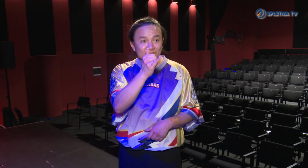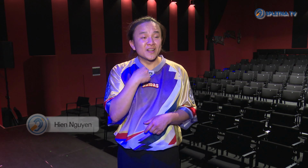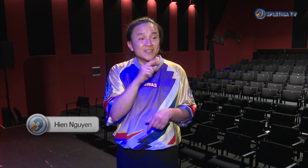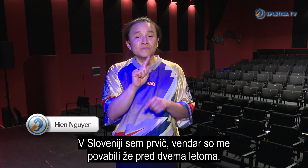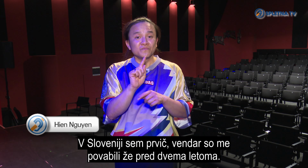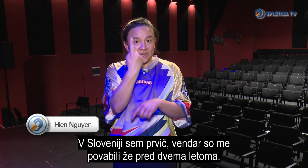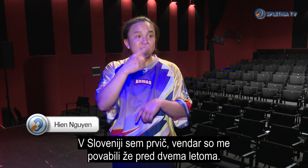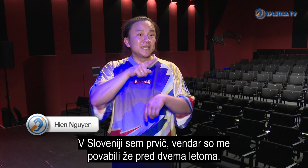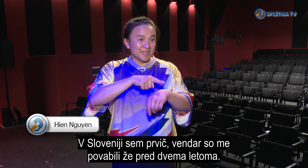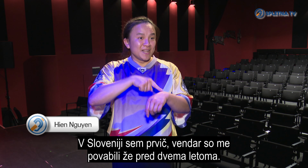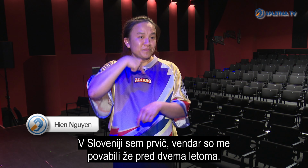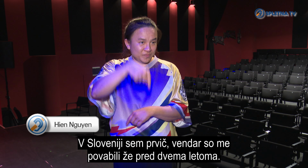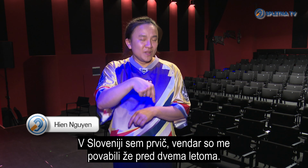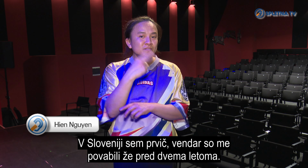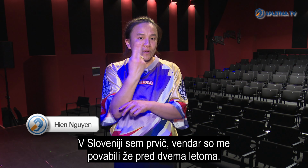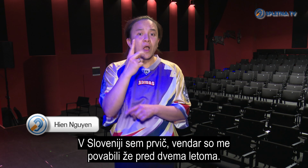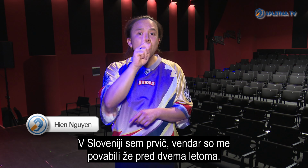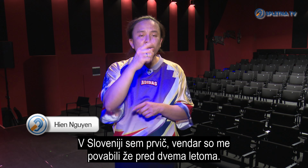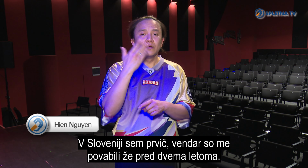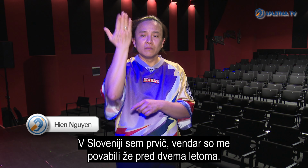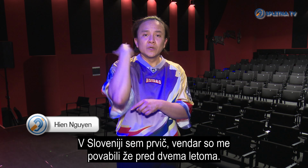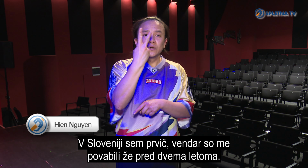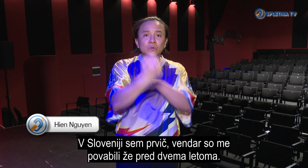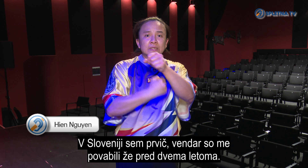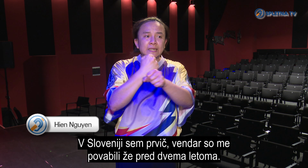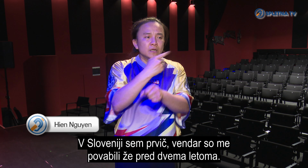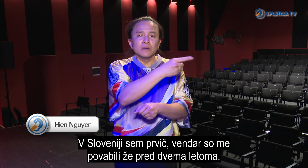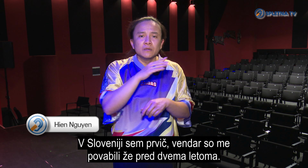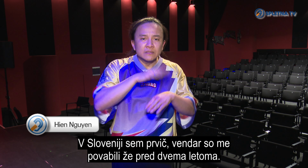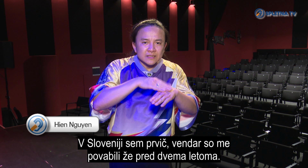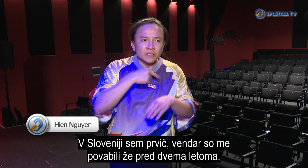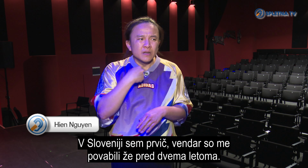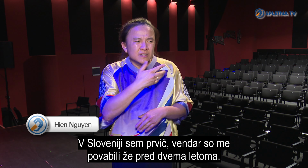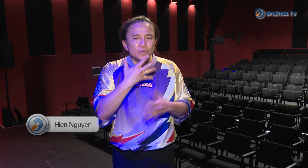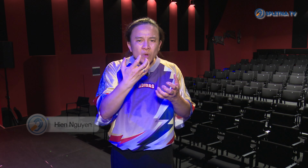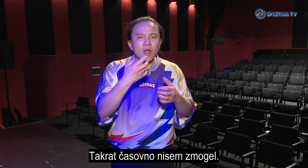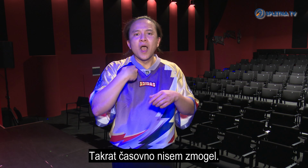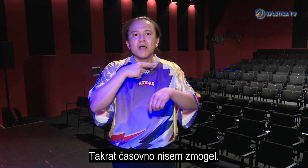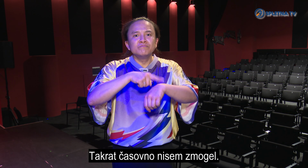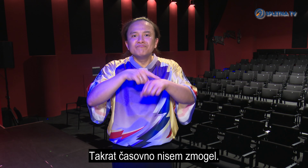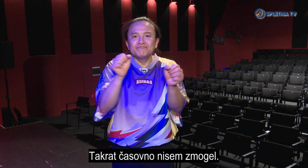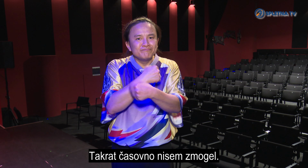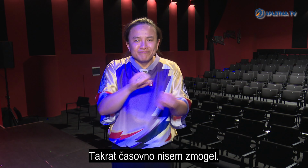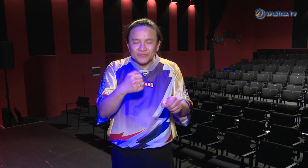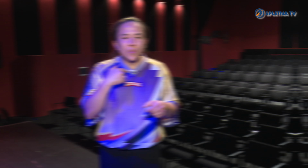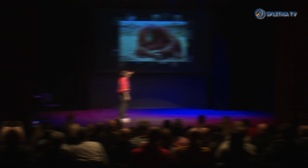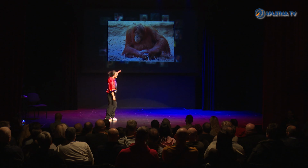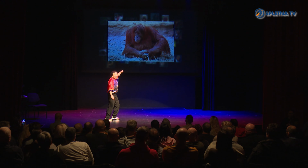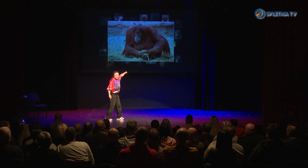V Sloveniji sem prvič, vendar so me povabili že pred 2 letoma. Takrat časovno nisem zmogel.